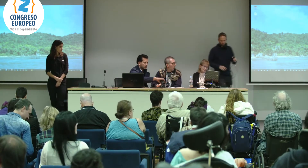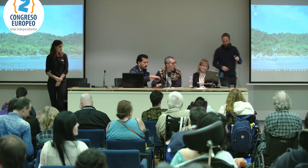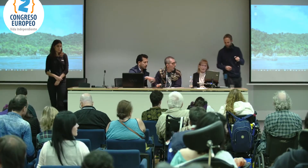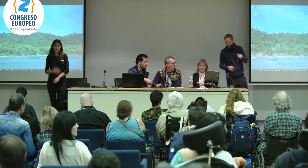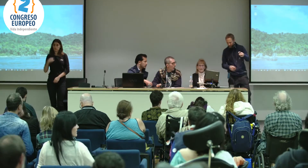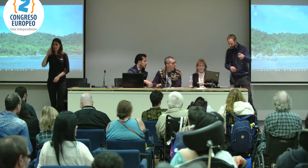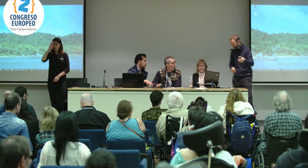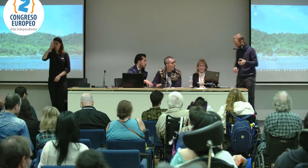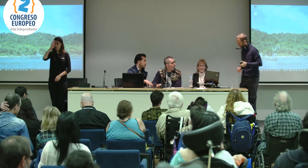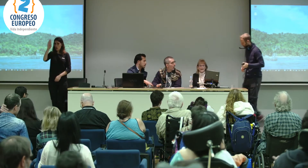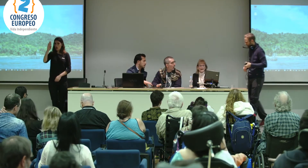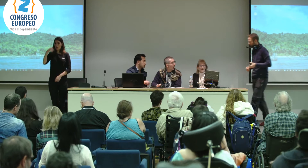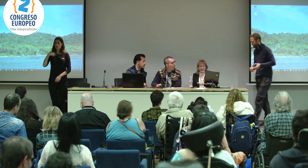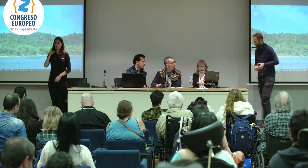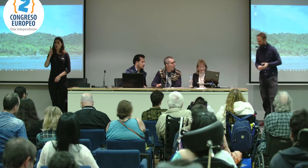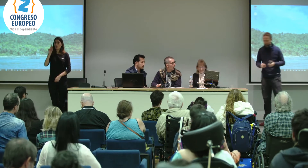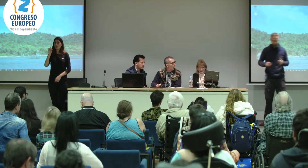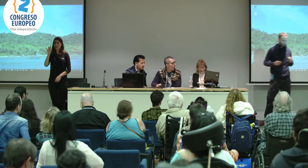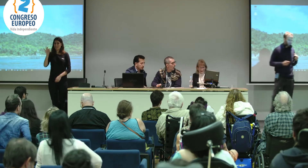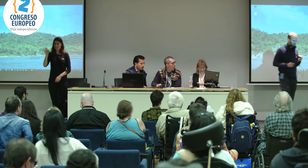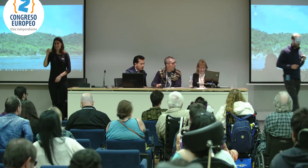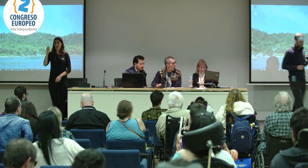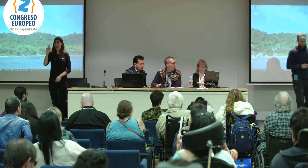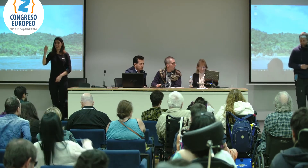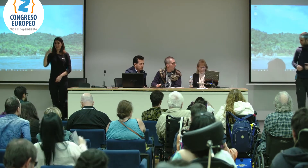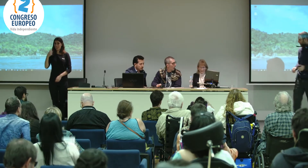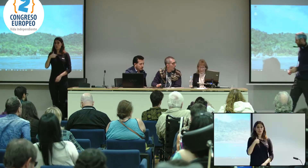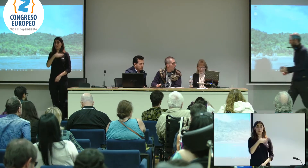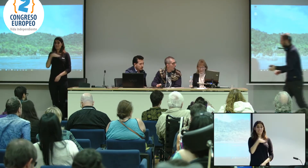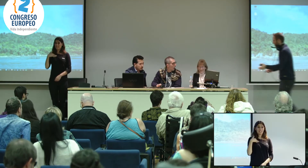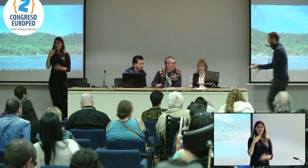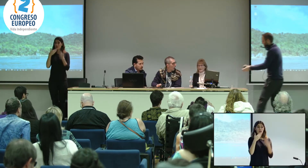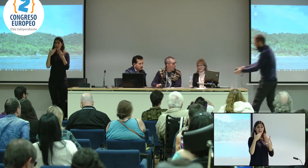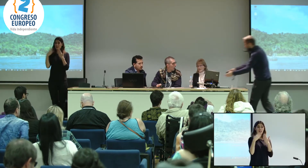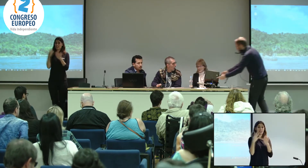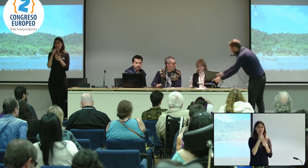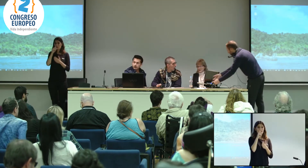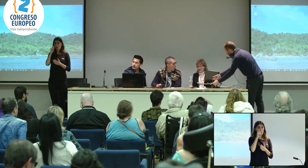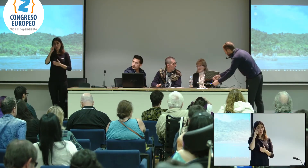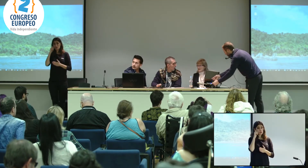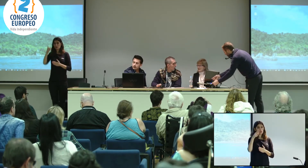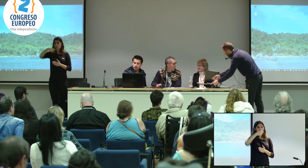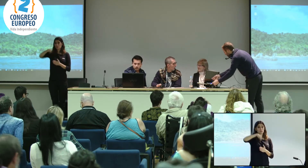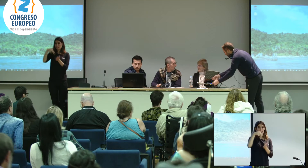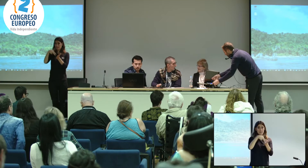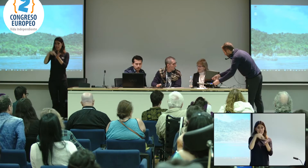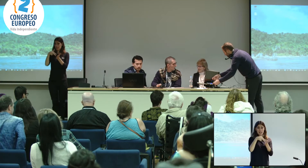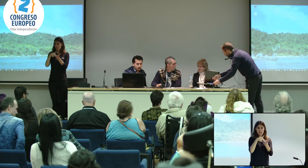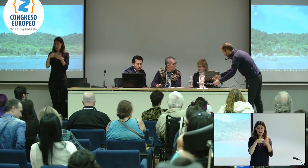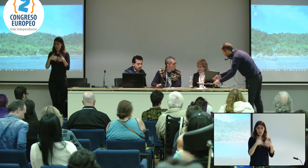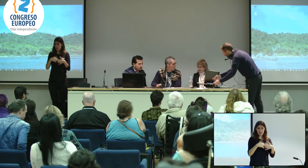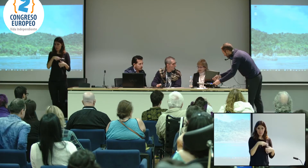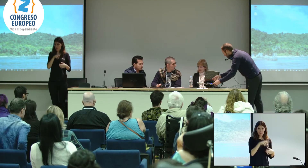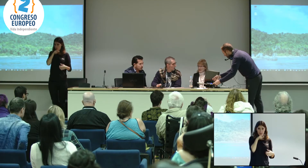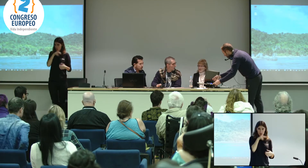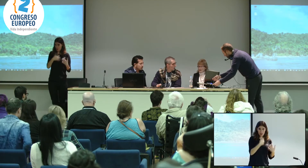Hola, soy Lourdes Arrieta Ormazábal. Quiero agradeceros a todos y todas vuestra presencia. Nací